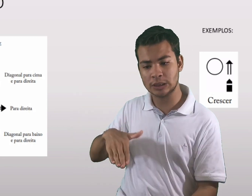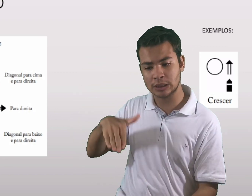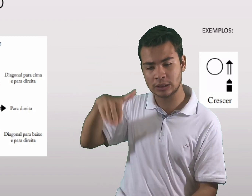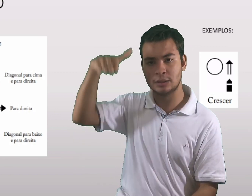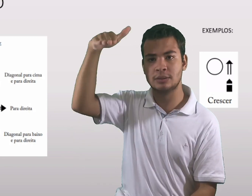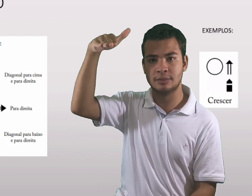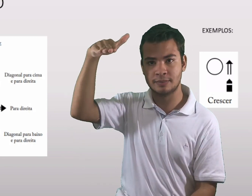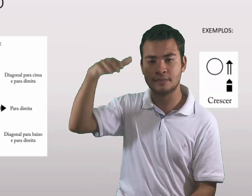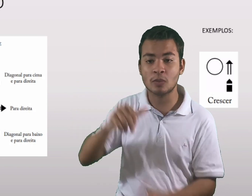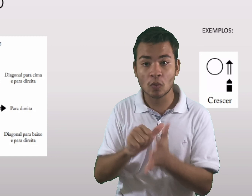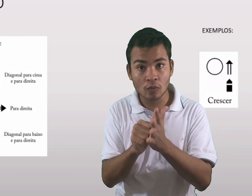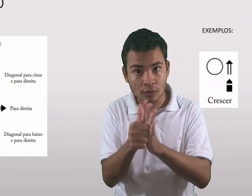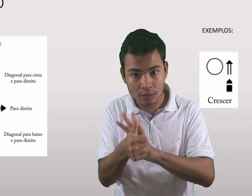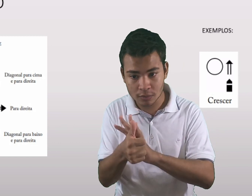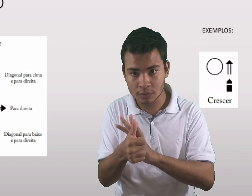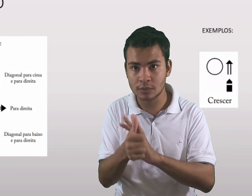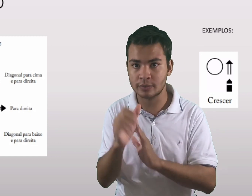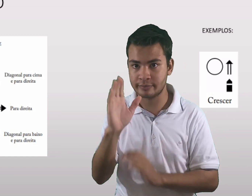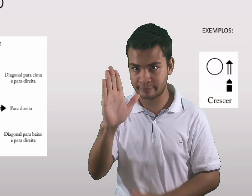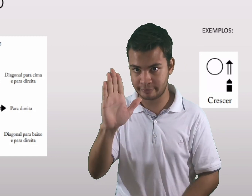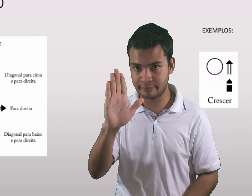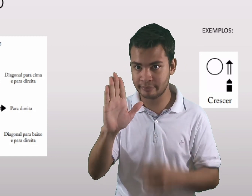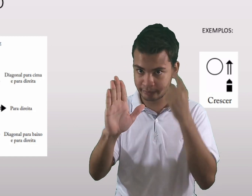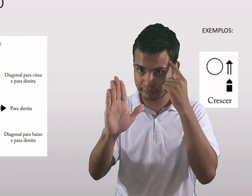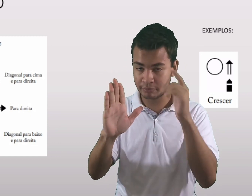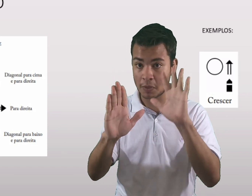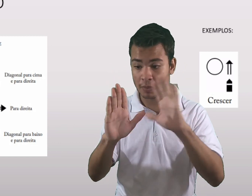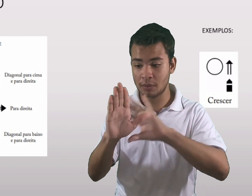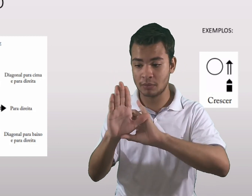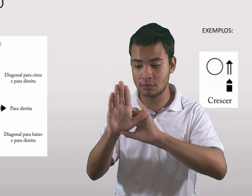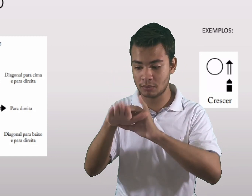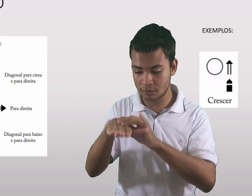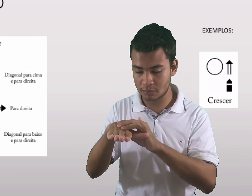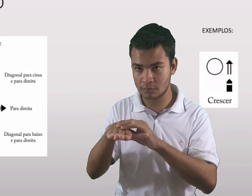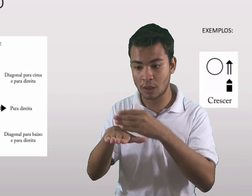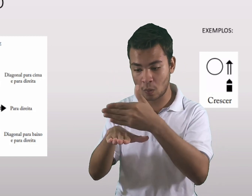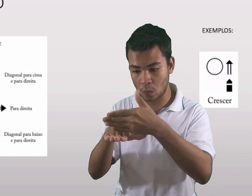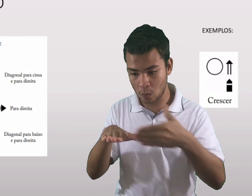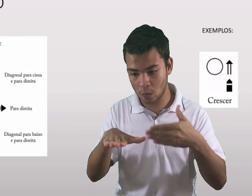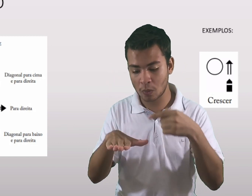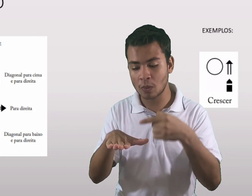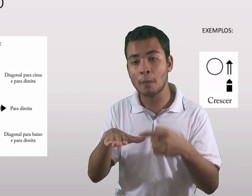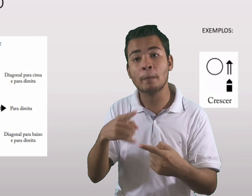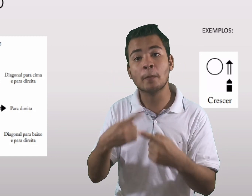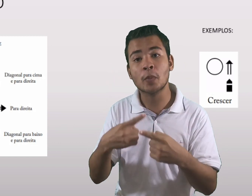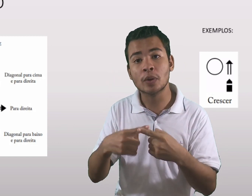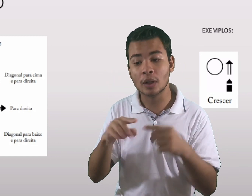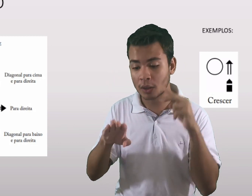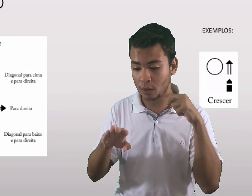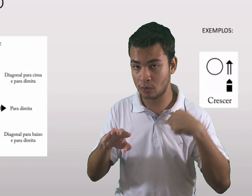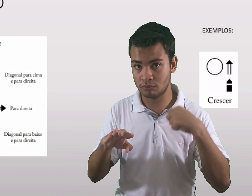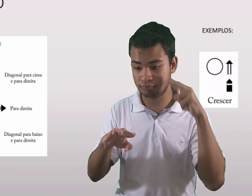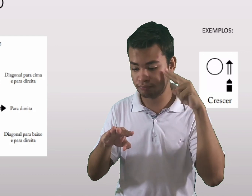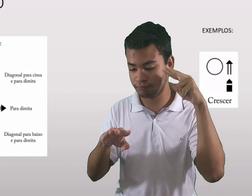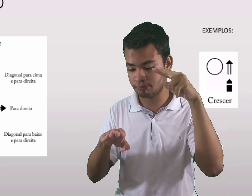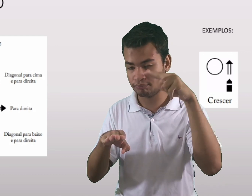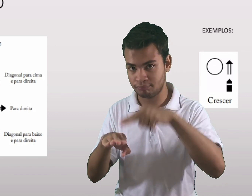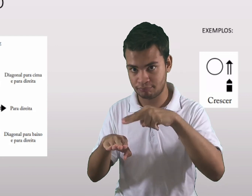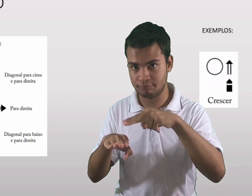movimento é para cima. A configuração de mão é essa e ela está cortada porque eu estou